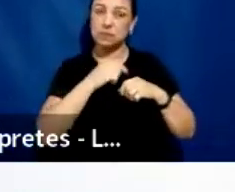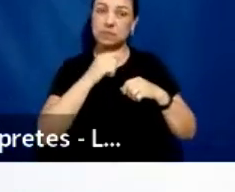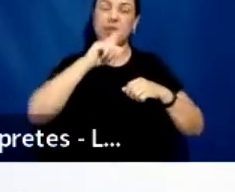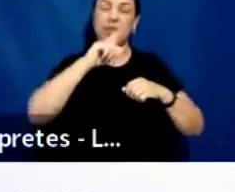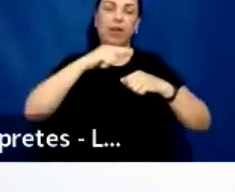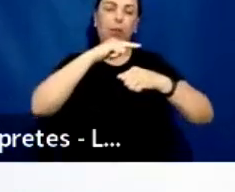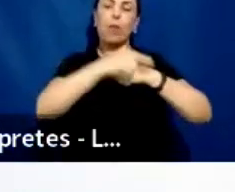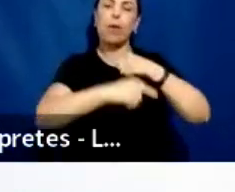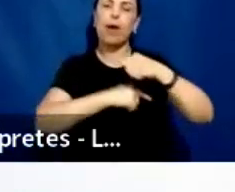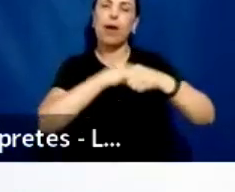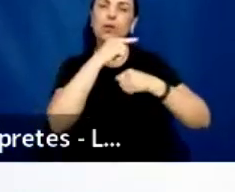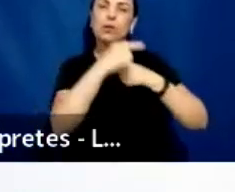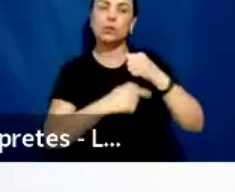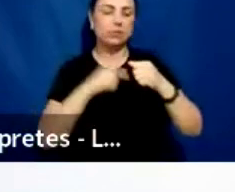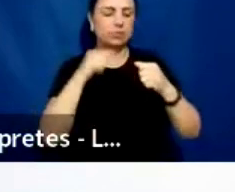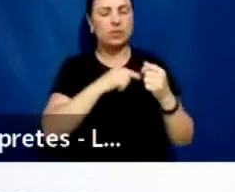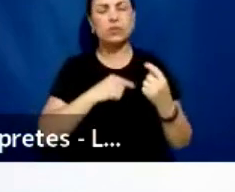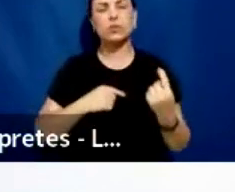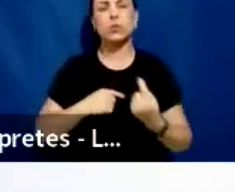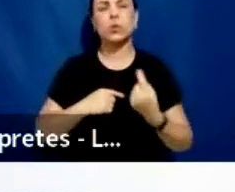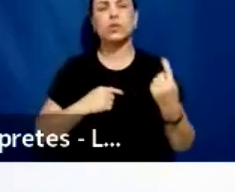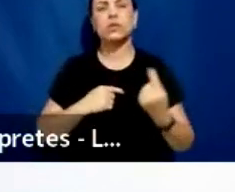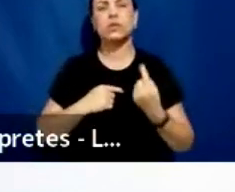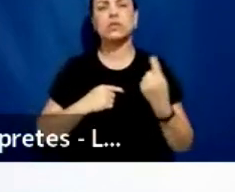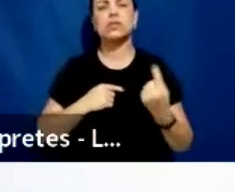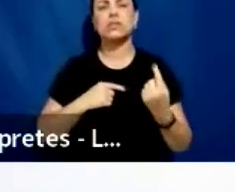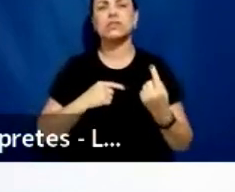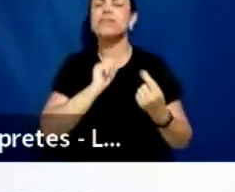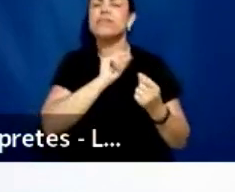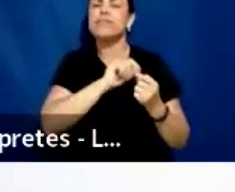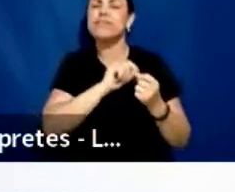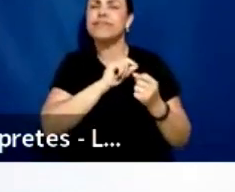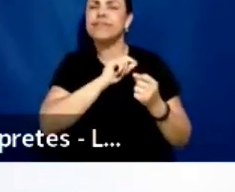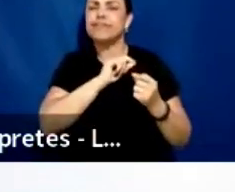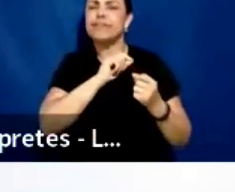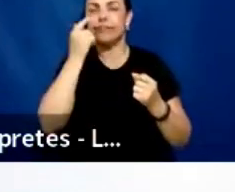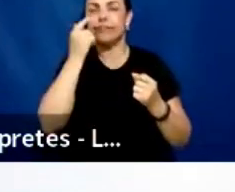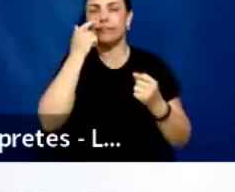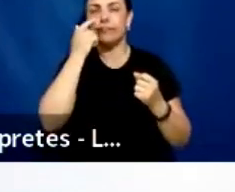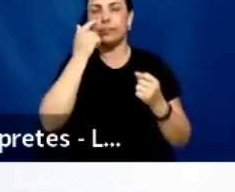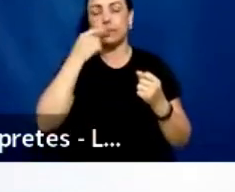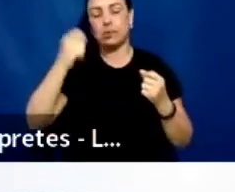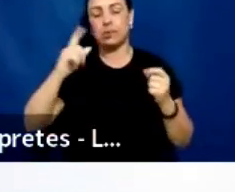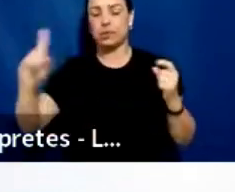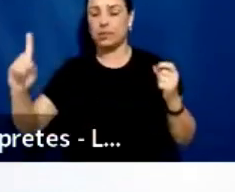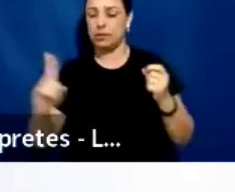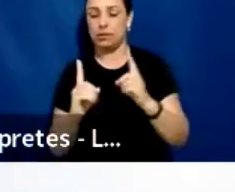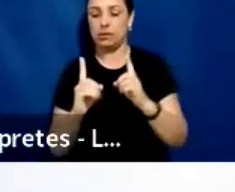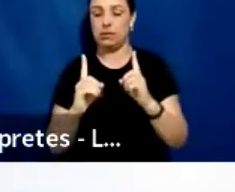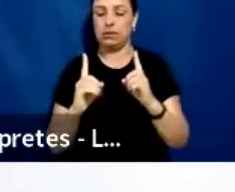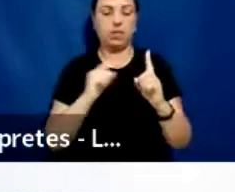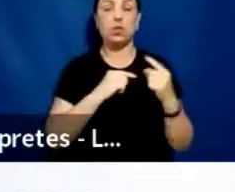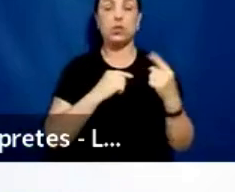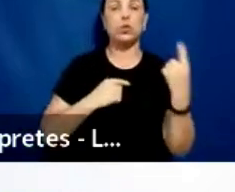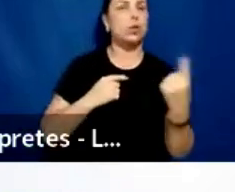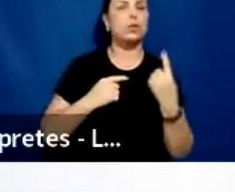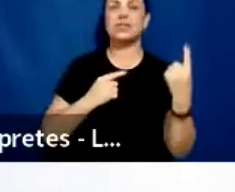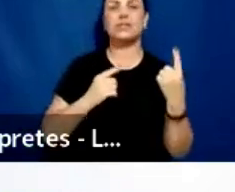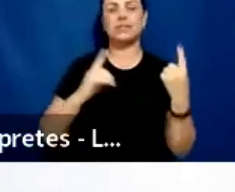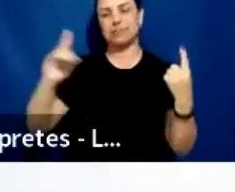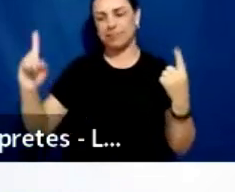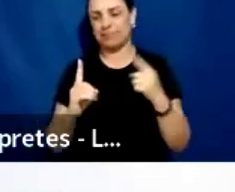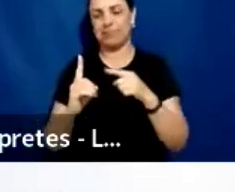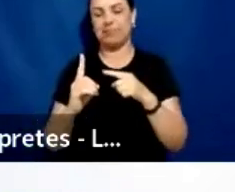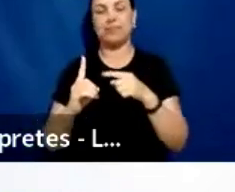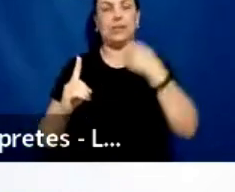como diz, ele vai procurar ali o quê? Um par para ele, né? Porque na última camada dele ali,